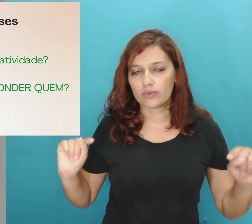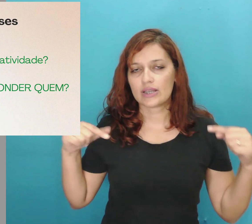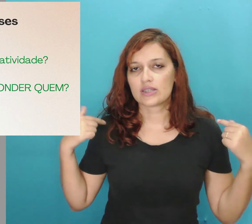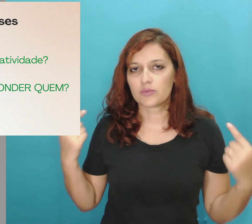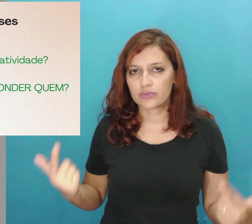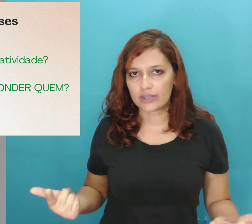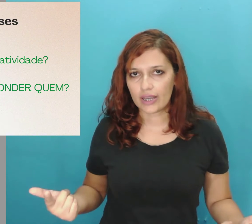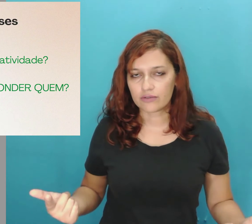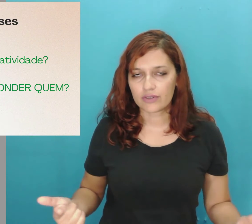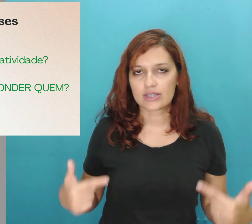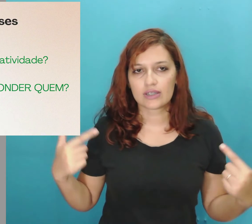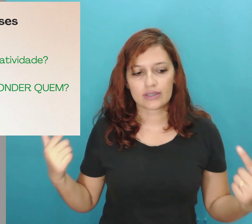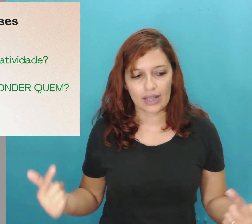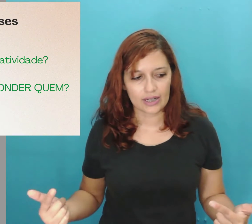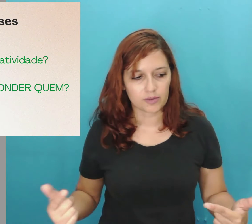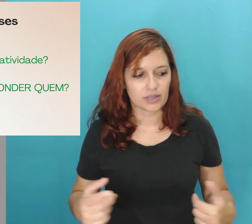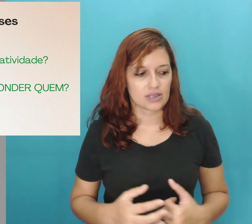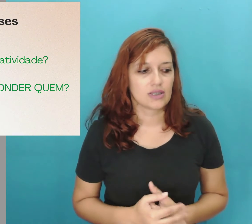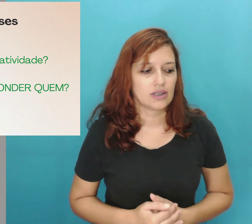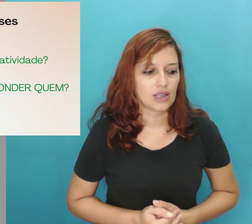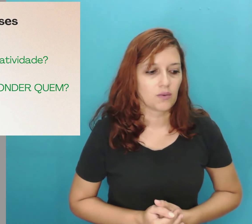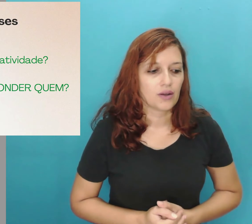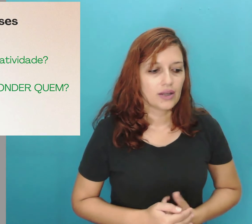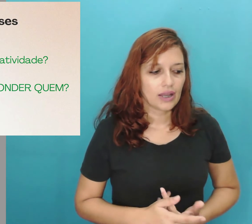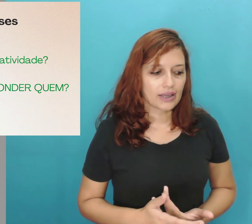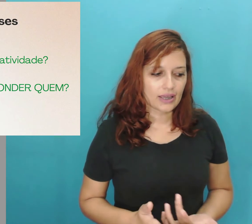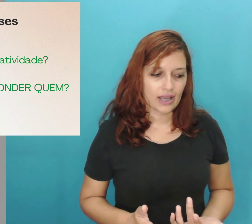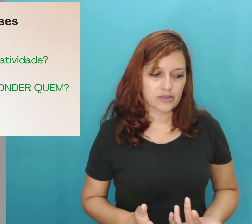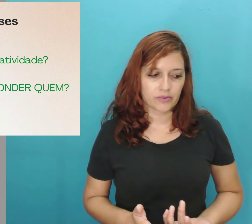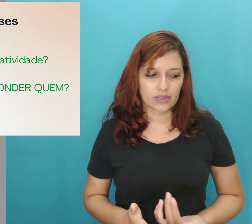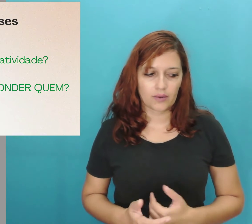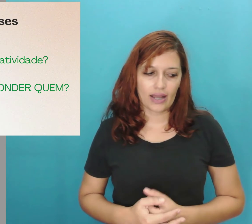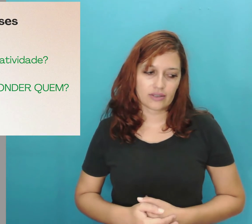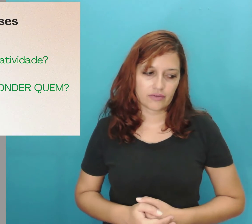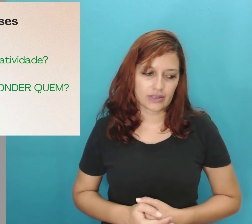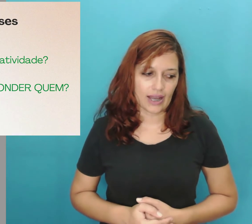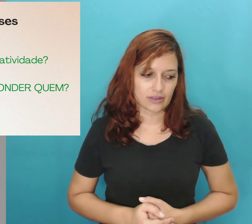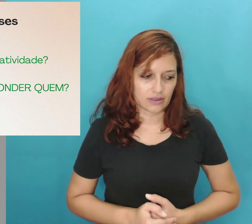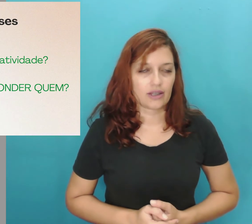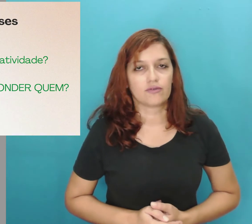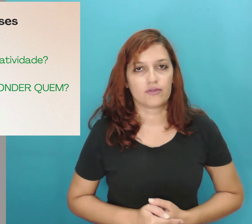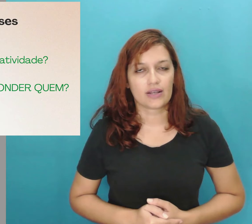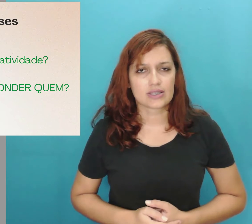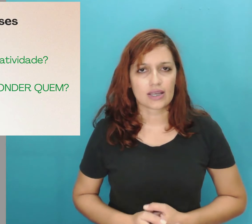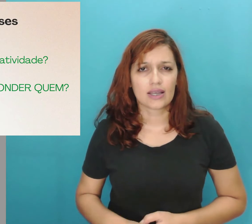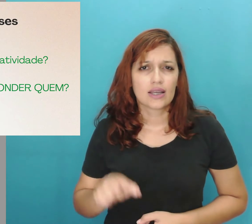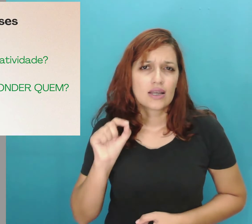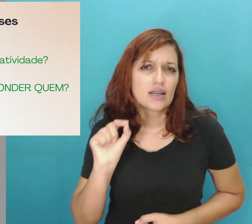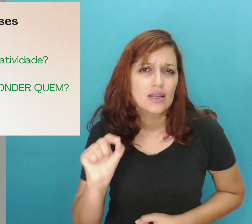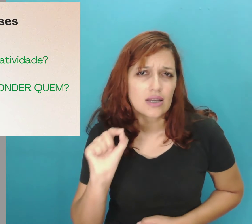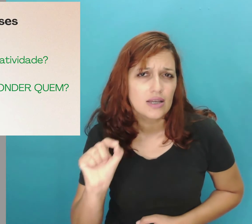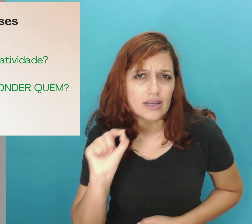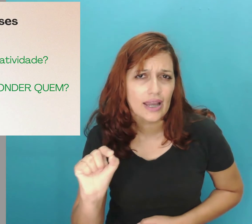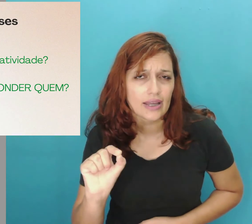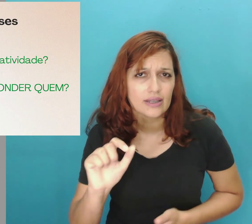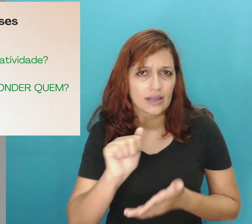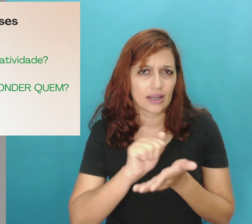esse tipo de ênfase na Libras. Então, quem respondeu à atividade? Eu vou fazer quem